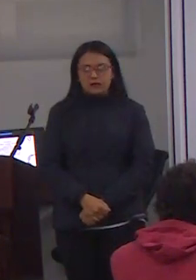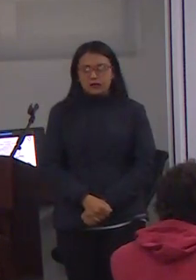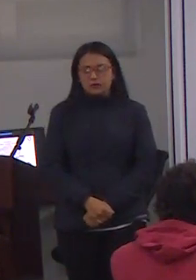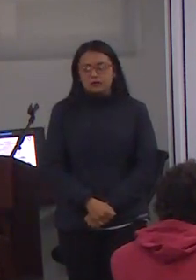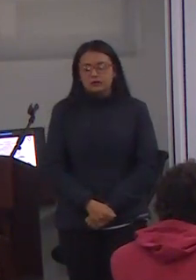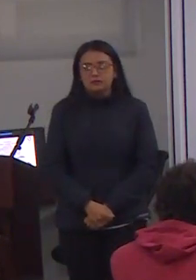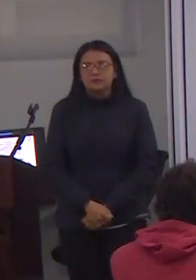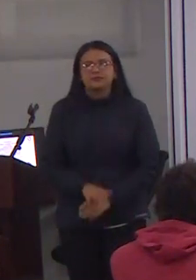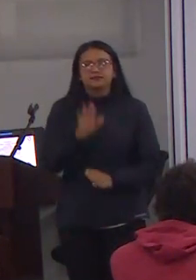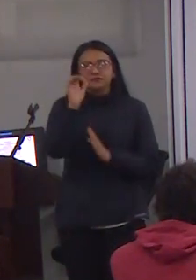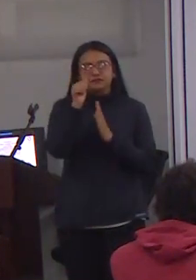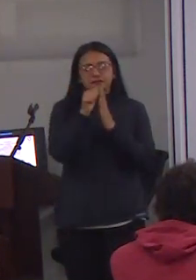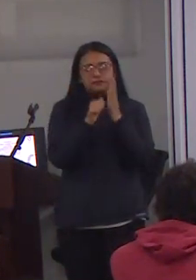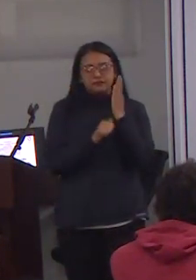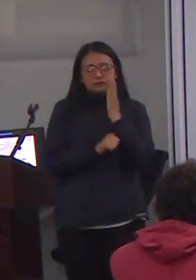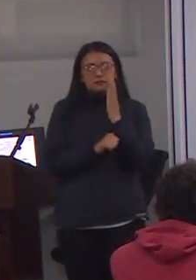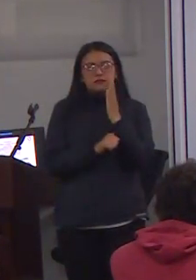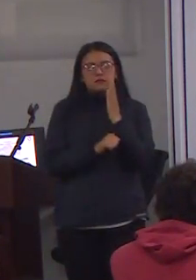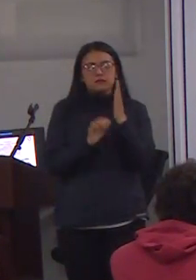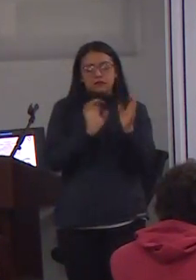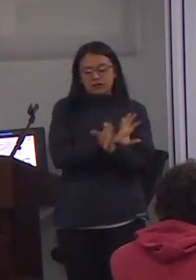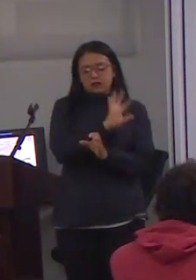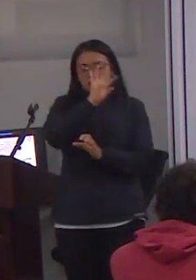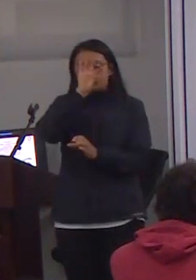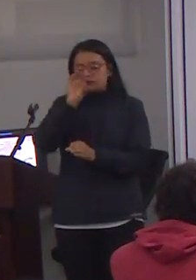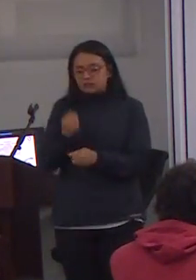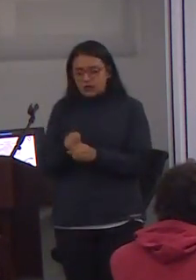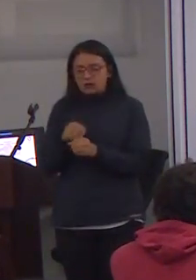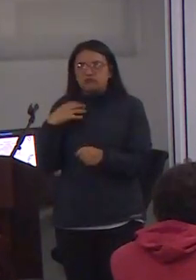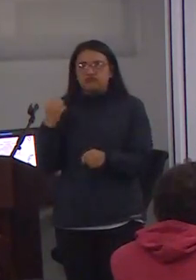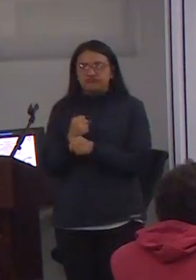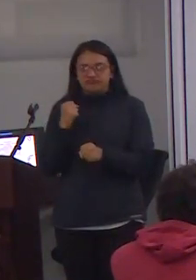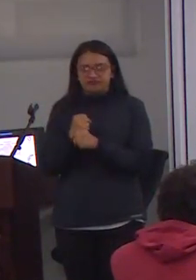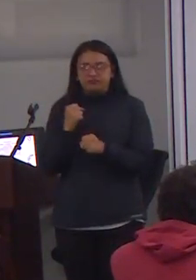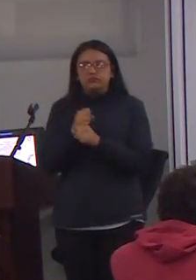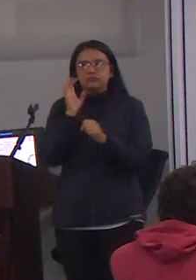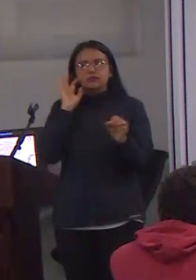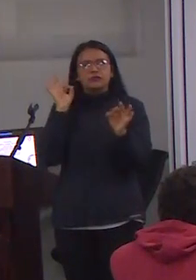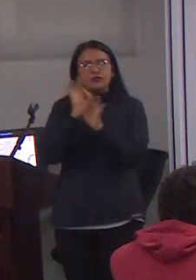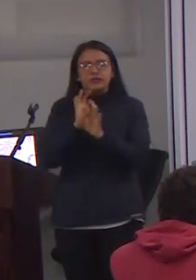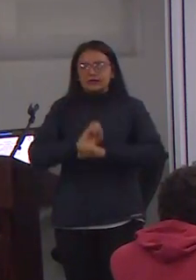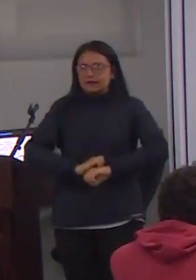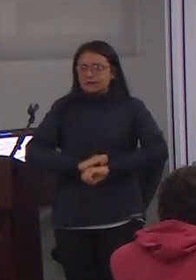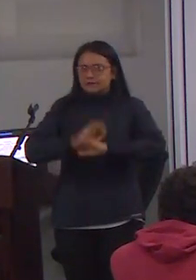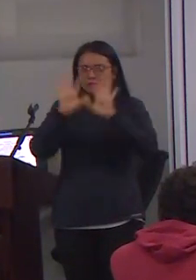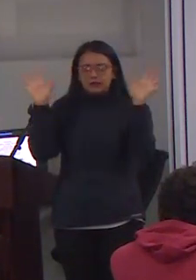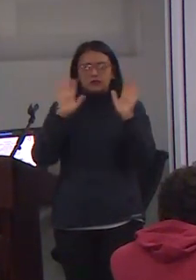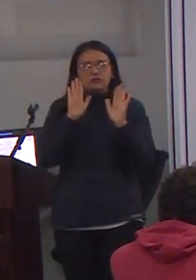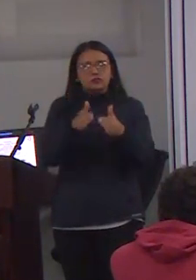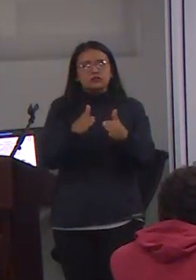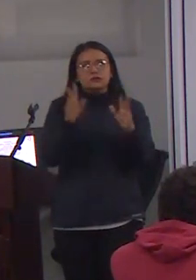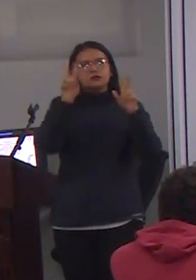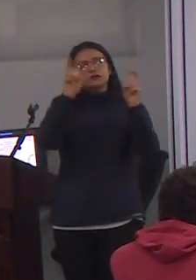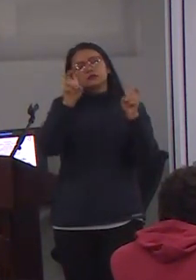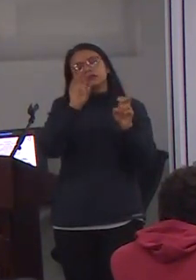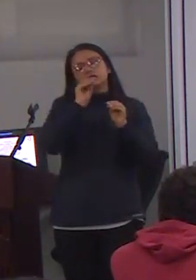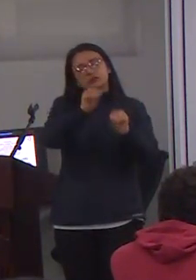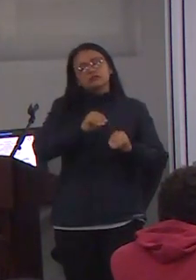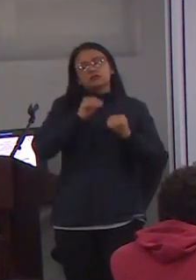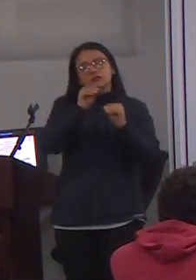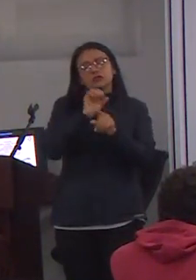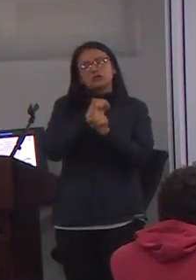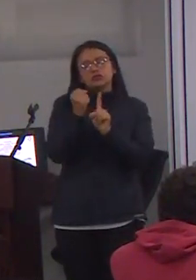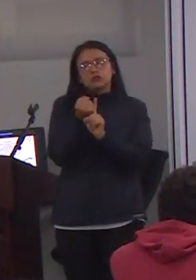Nuestro programa de transición a la vida adulta tiene un enfoque claro en el tema de formación